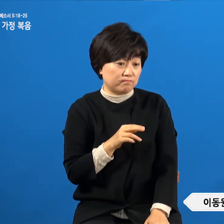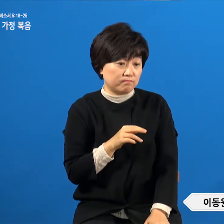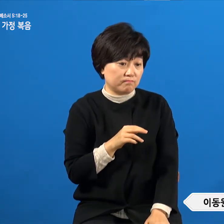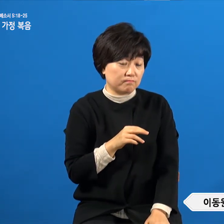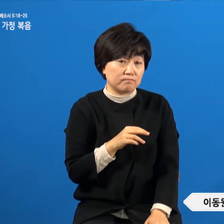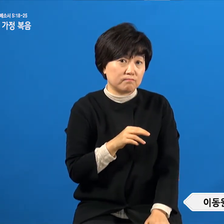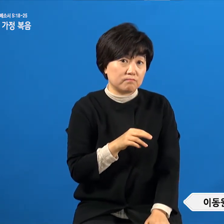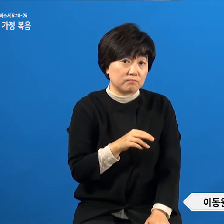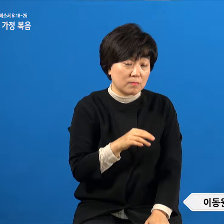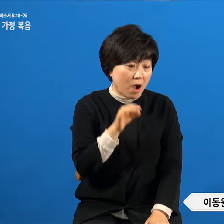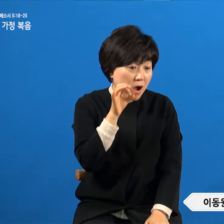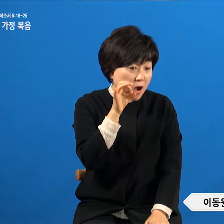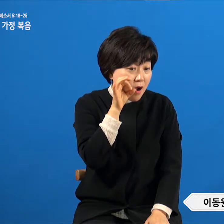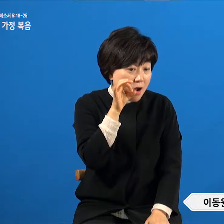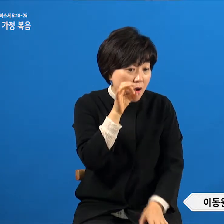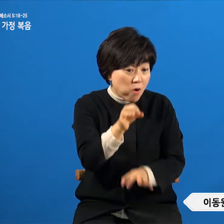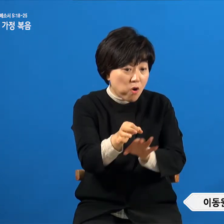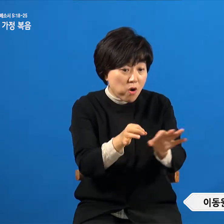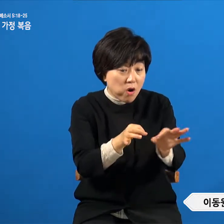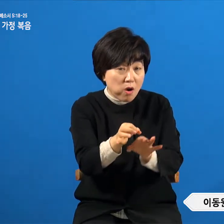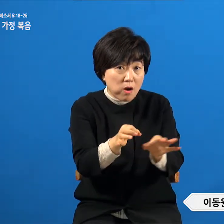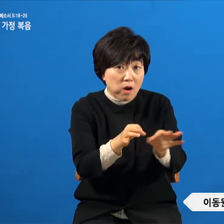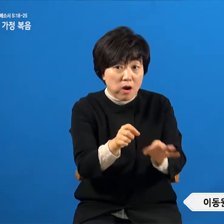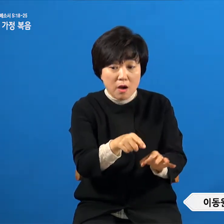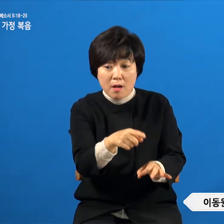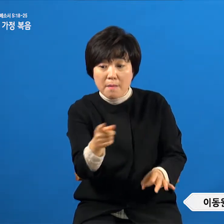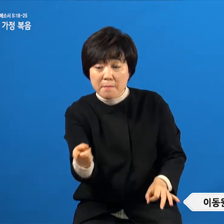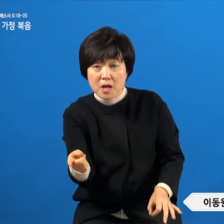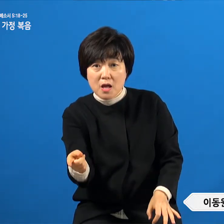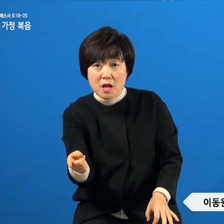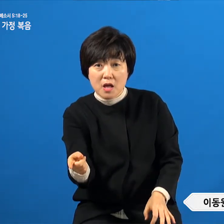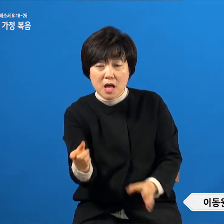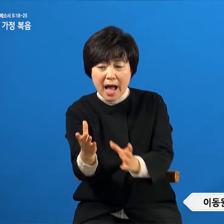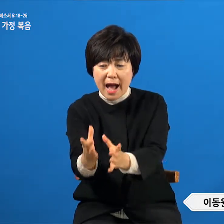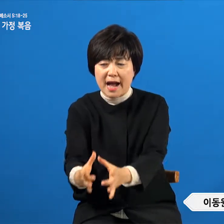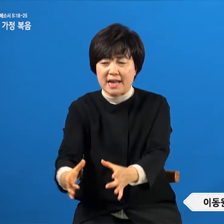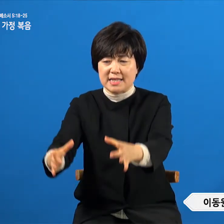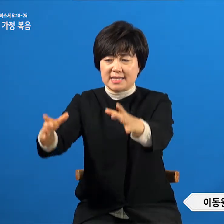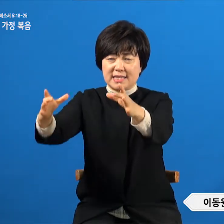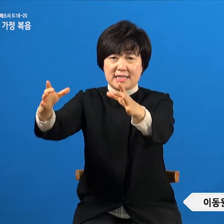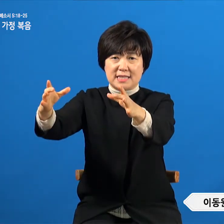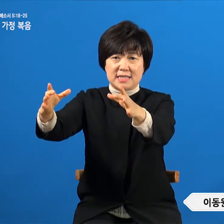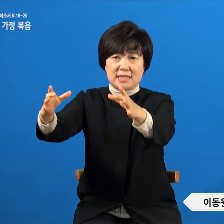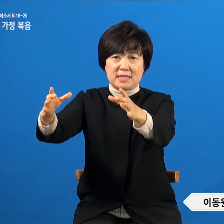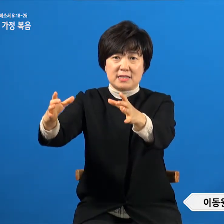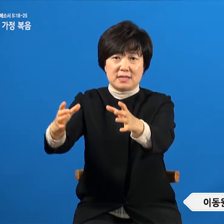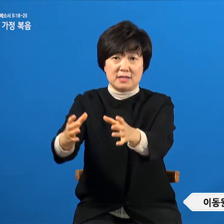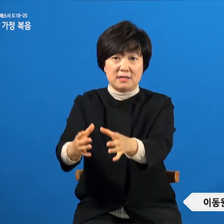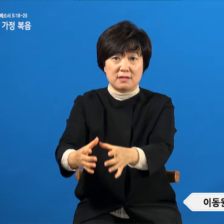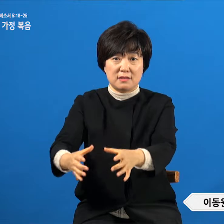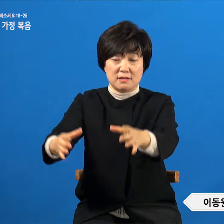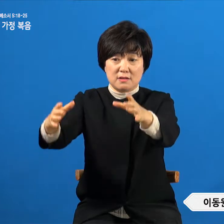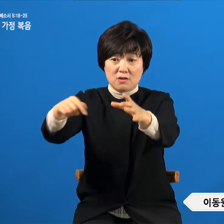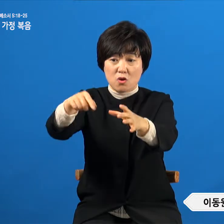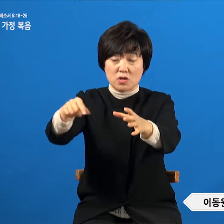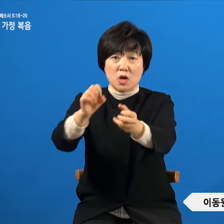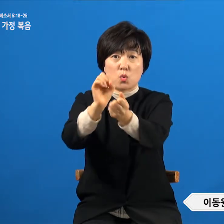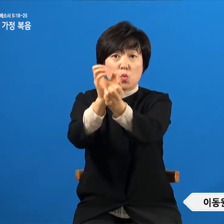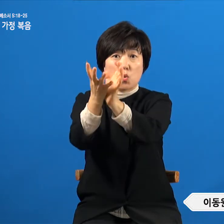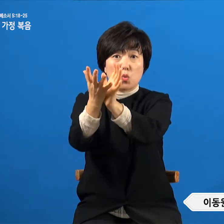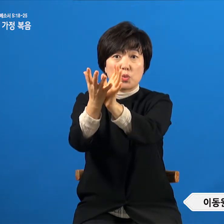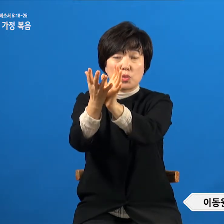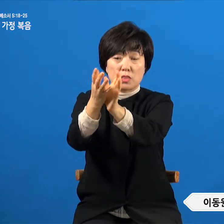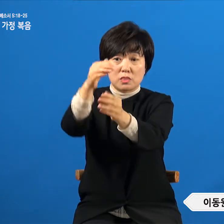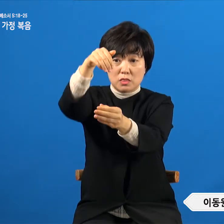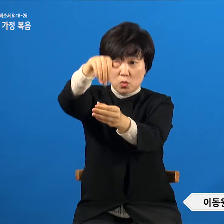가더니 그 캔디바 옆에 항아리가 하나 있었는데 거기에 꽃이 몇